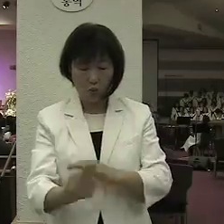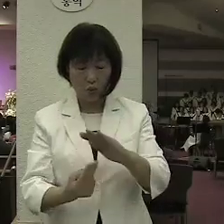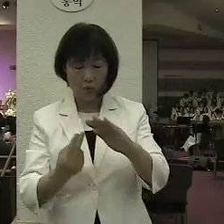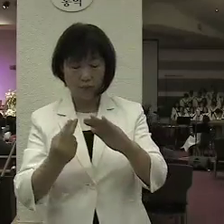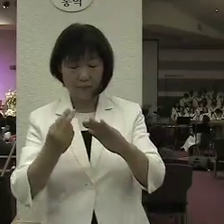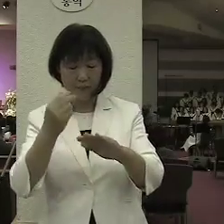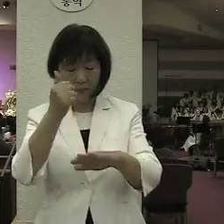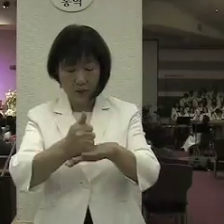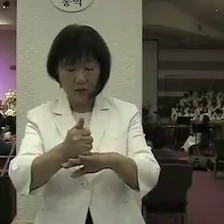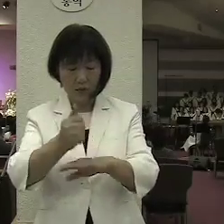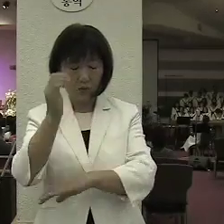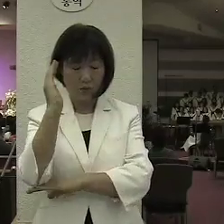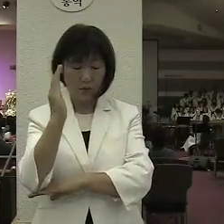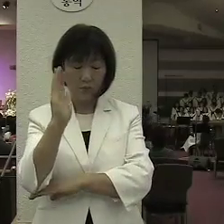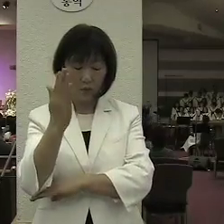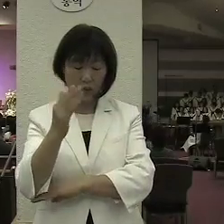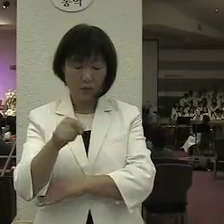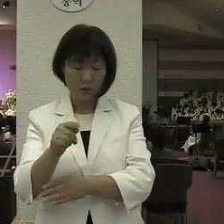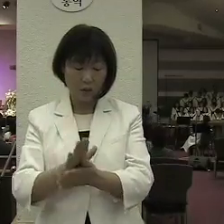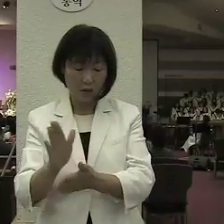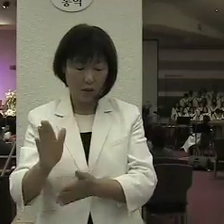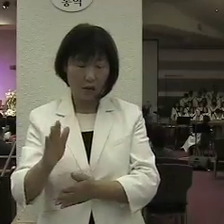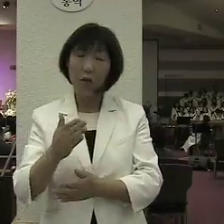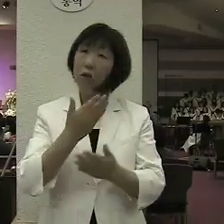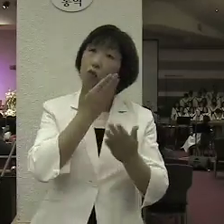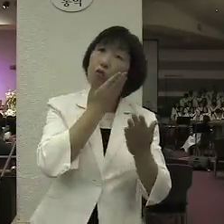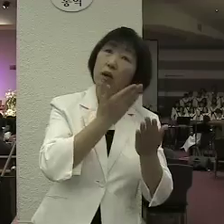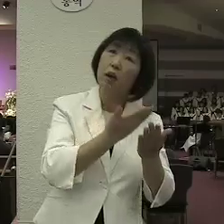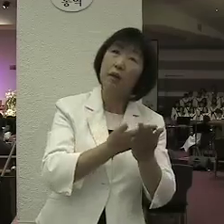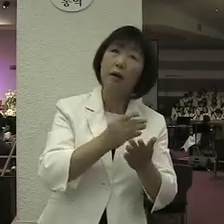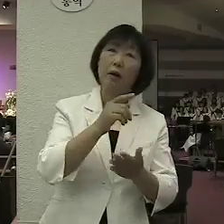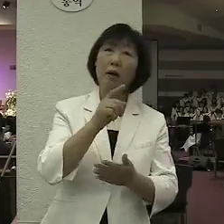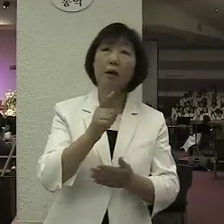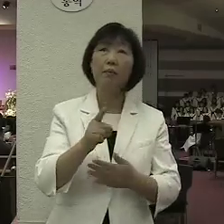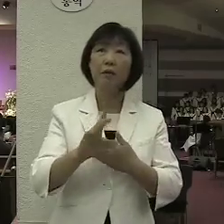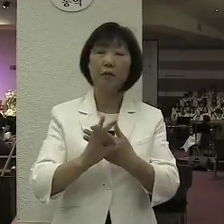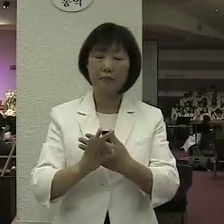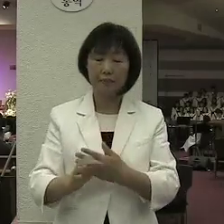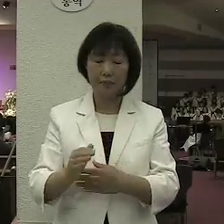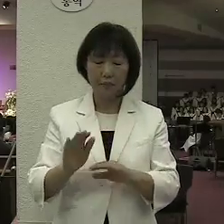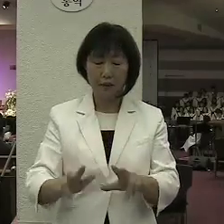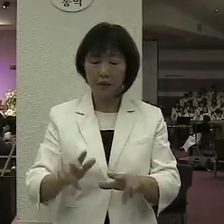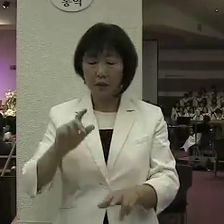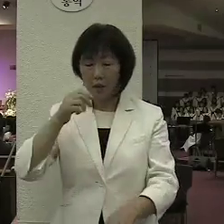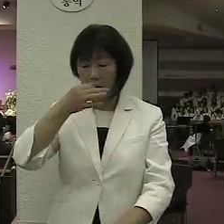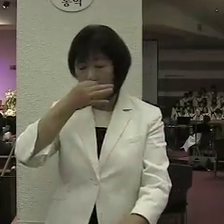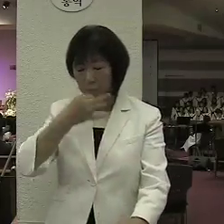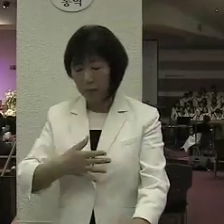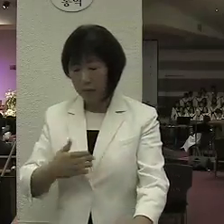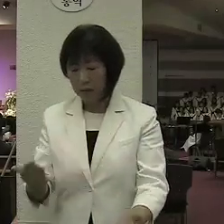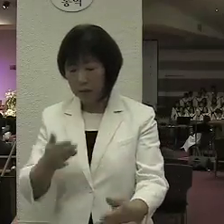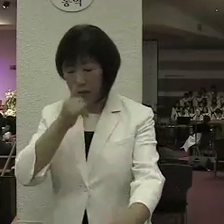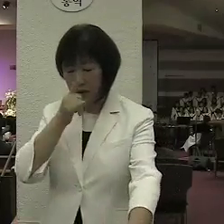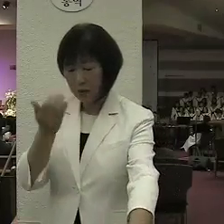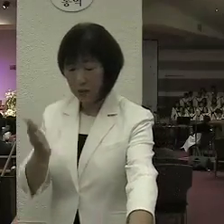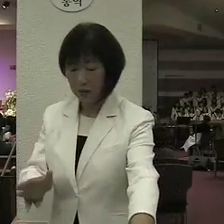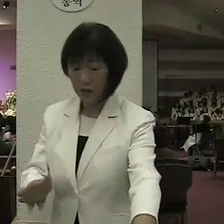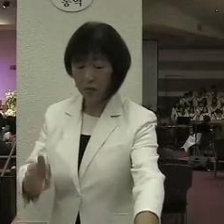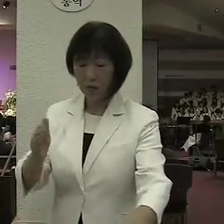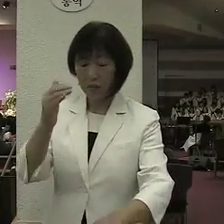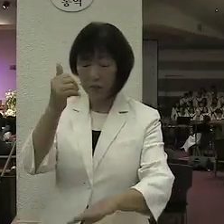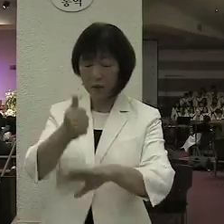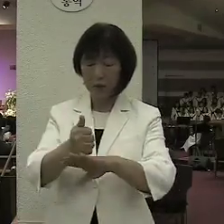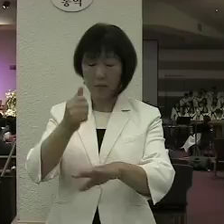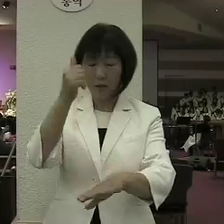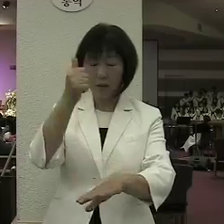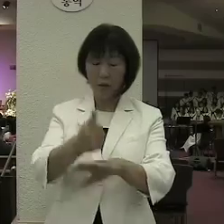반모섬, 그곳에서 이제 죽으라고 그때의 권세자들이 보냈던 것입니다. 요한 저자도 엄청난